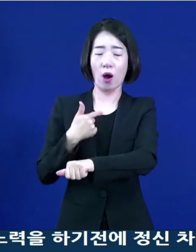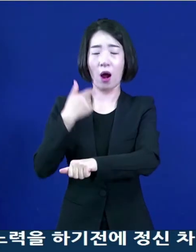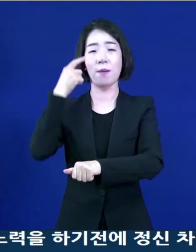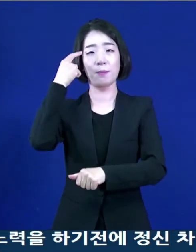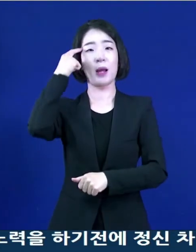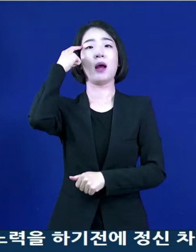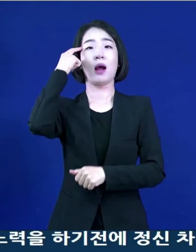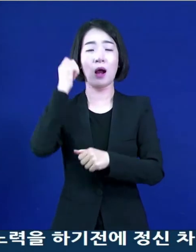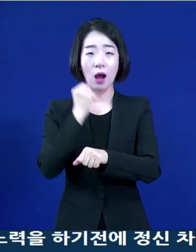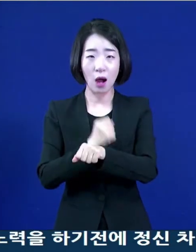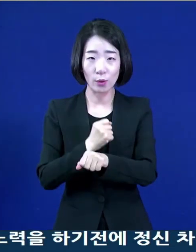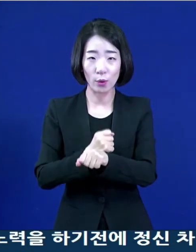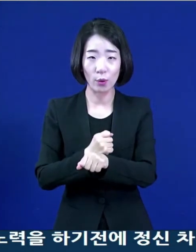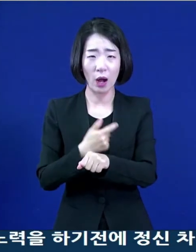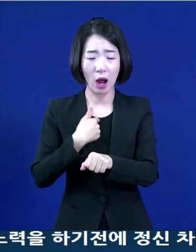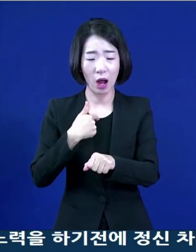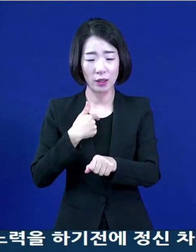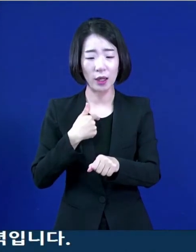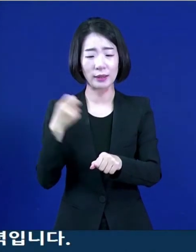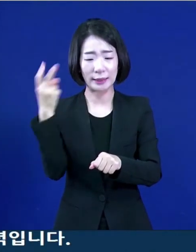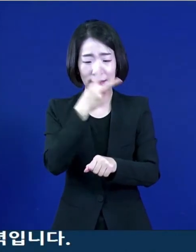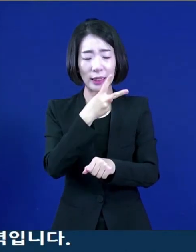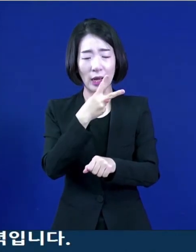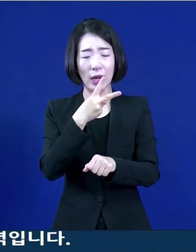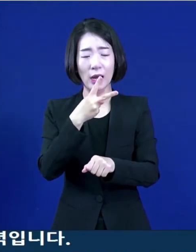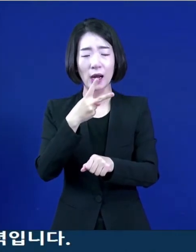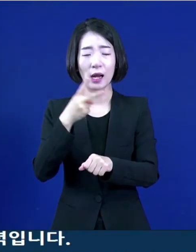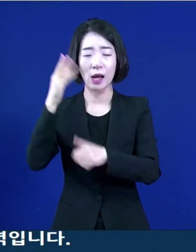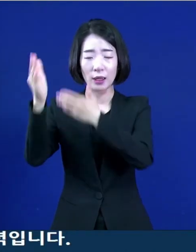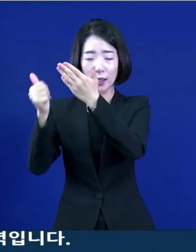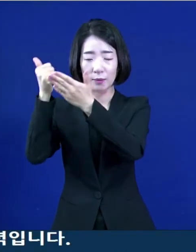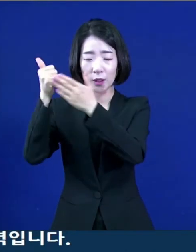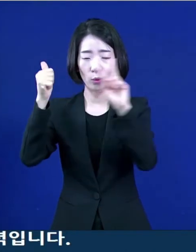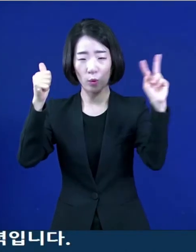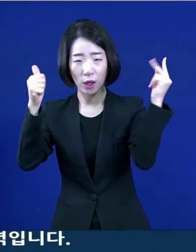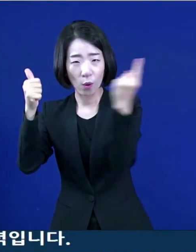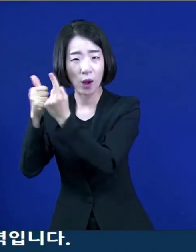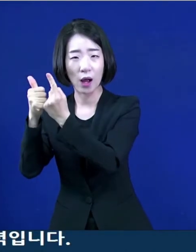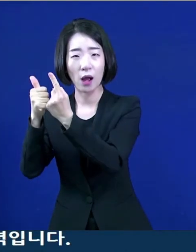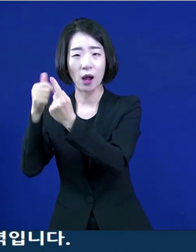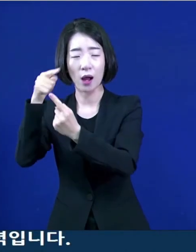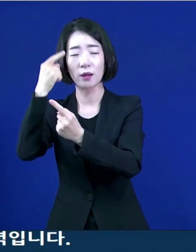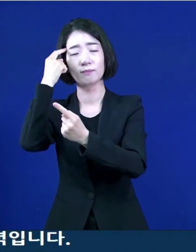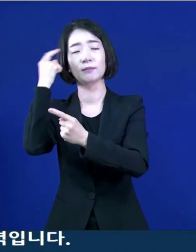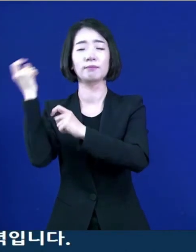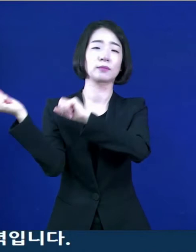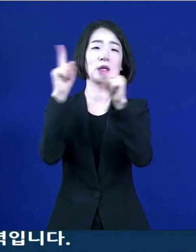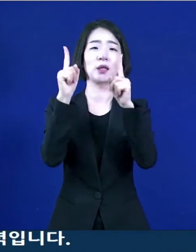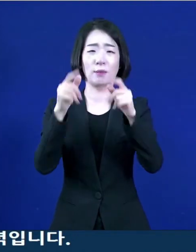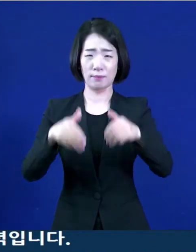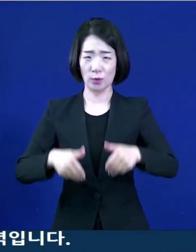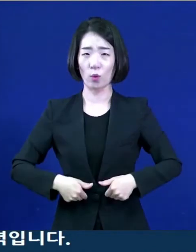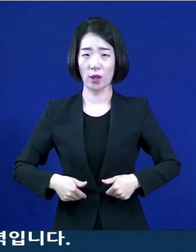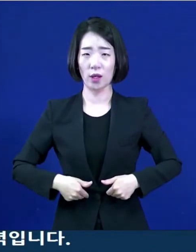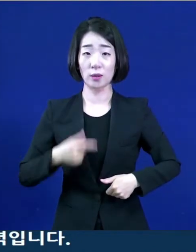이제 다시 내가 내 본연의 자세로 돌아가겠습니다. 그 순간 우리의 신앙이 많이 정돈이 되는